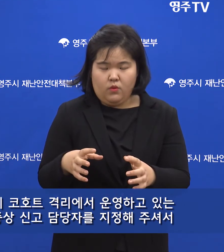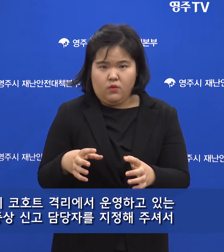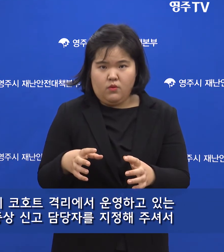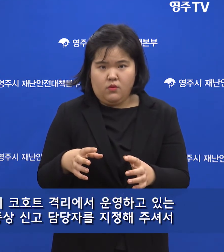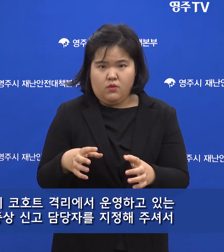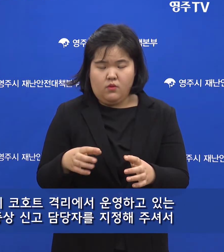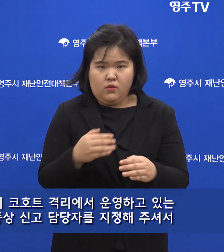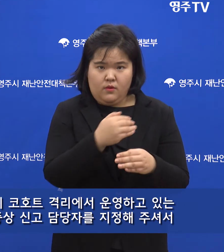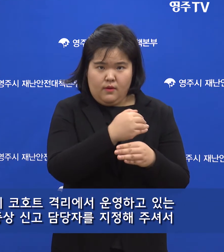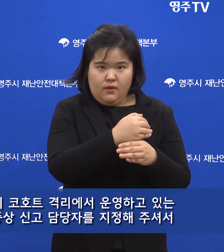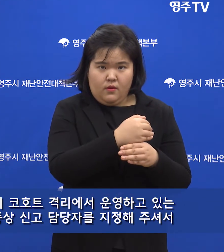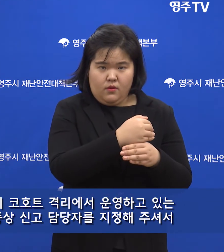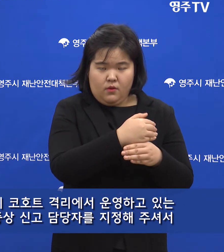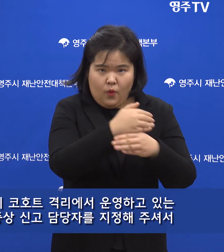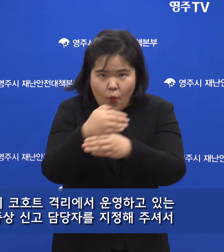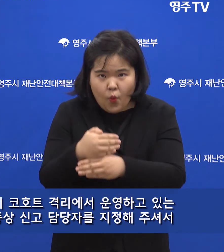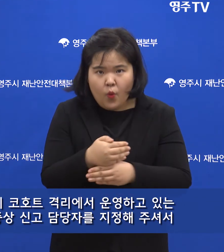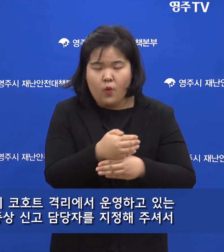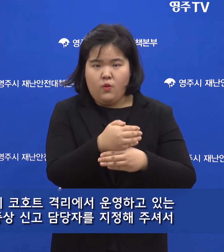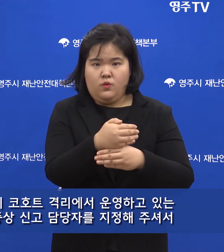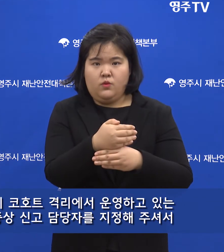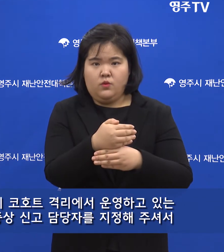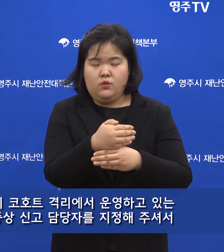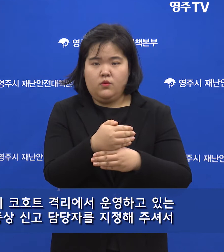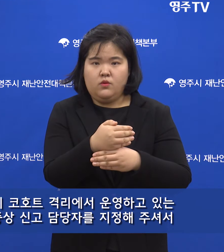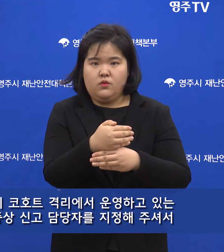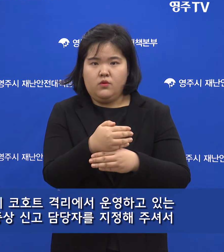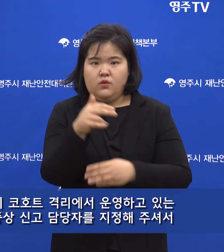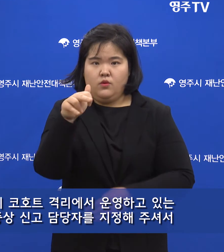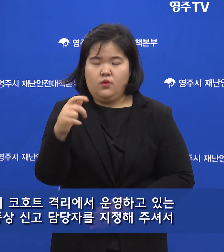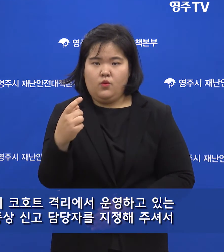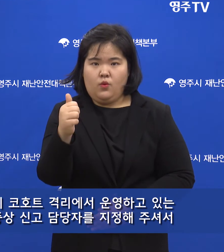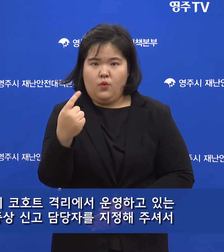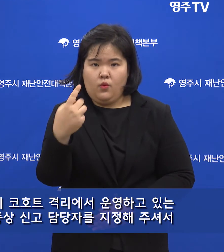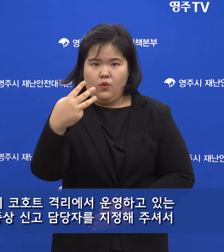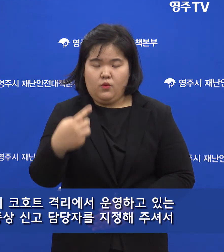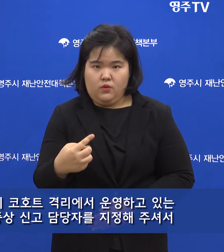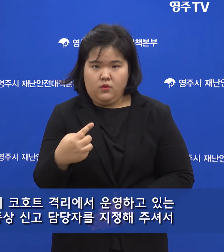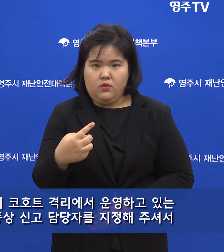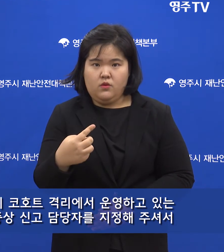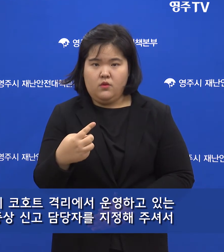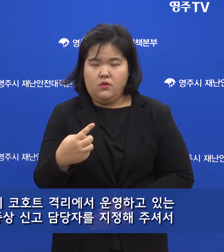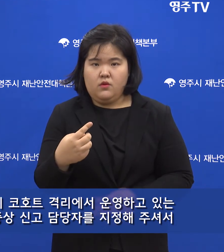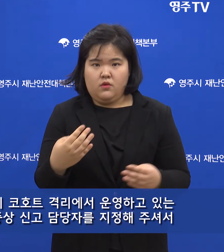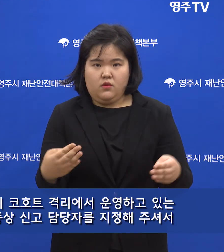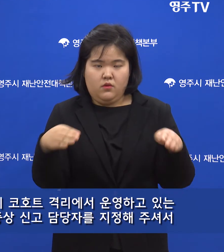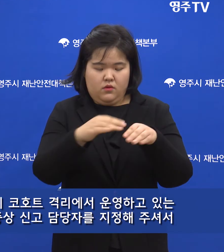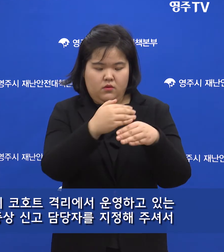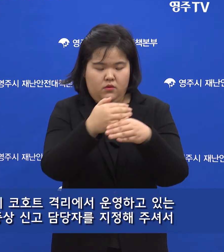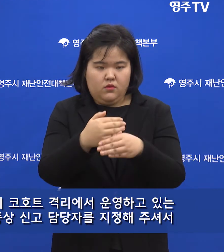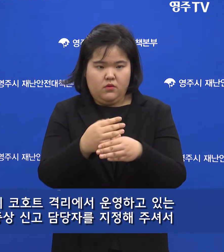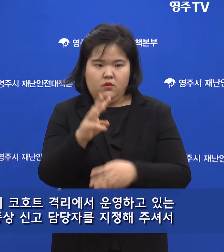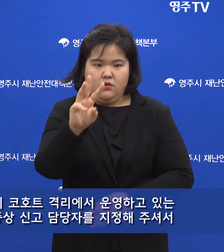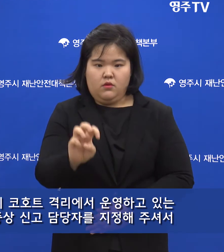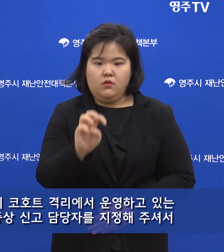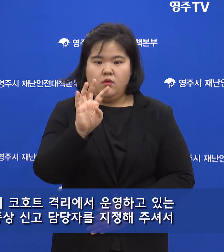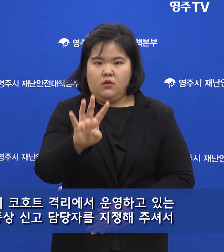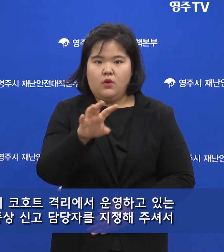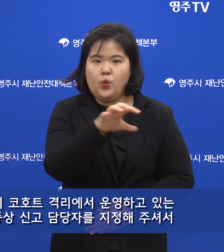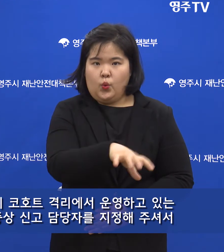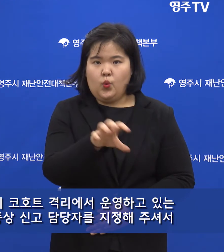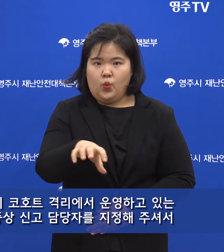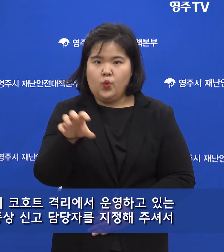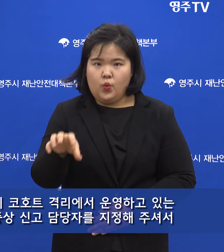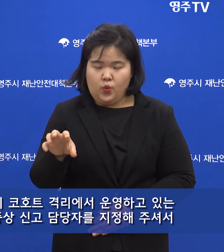대해서 코호트 격리해서 지금 운영하고 있는 관내 34개